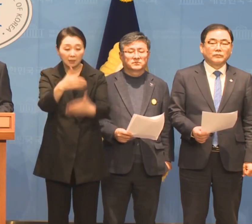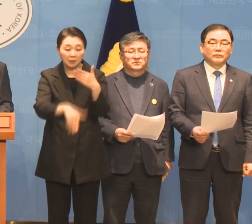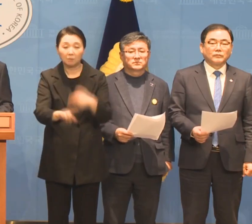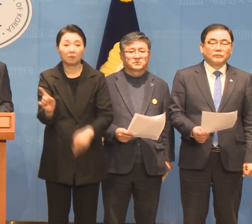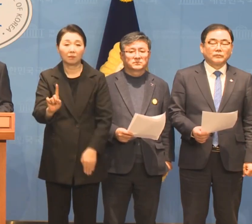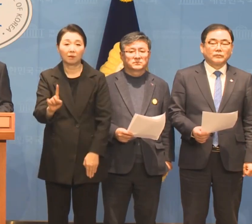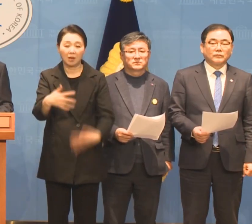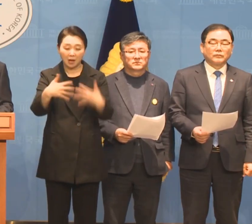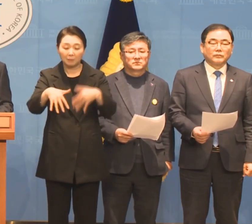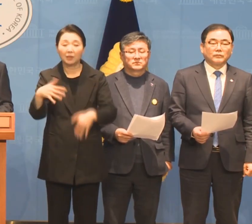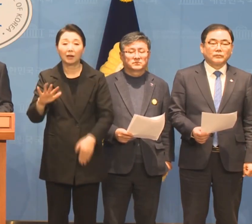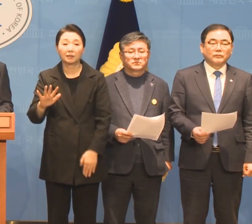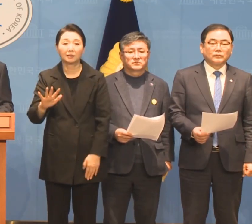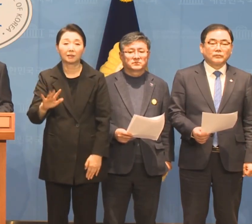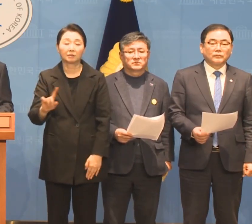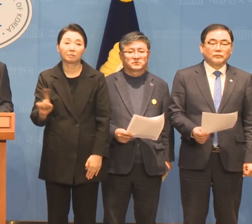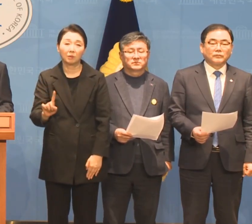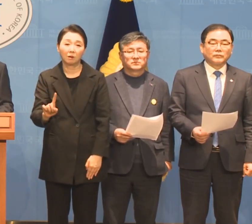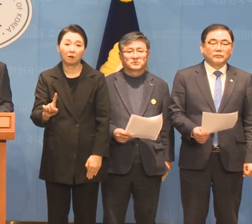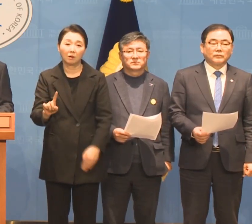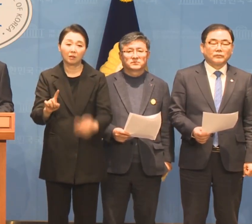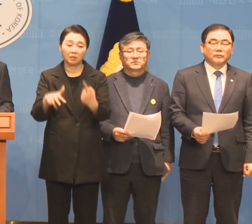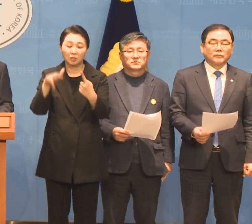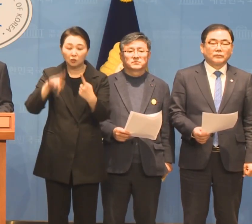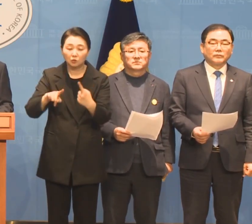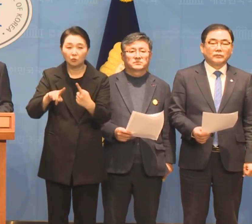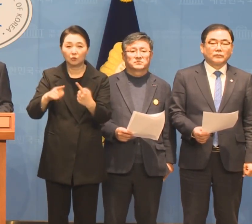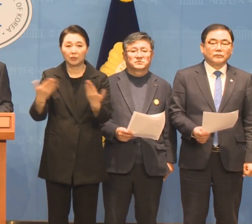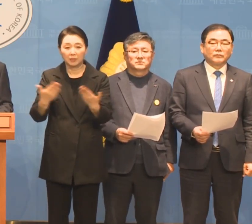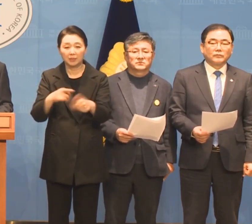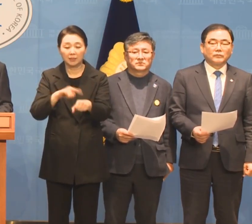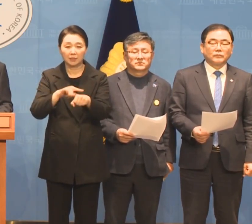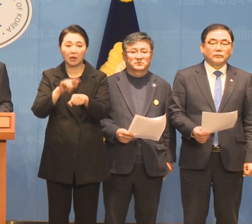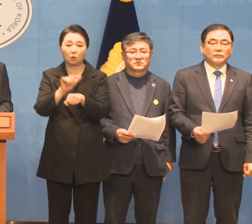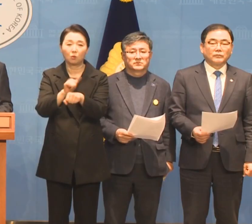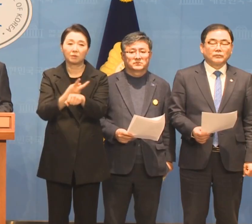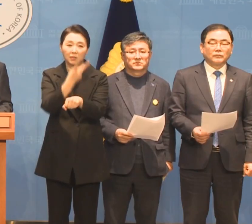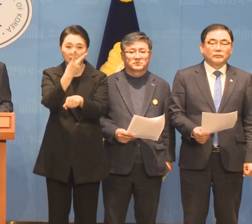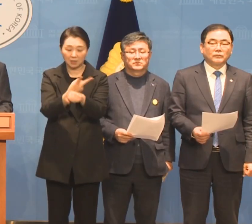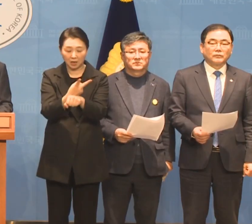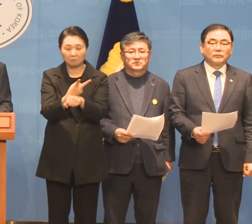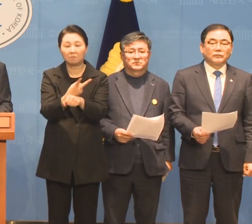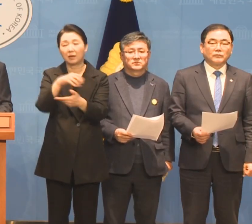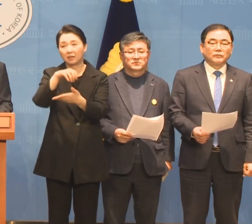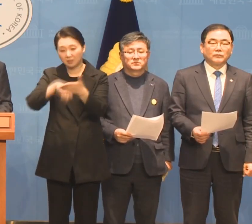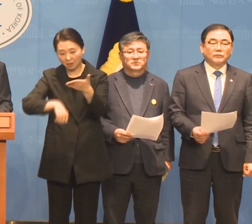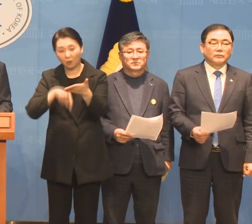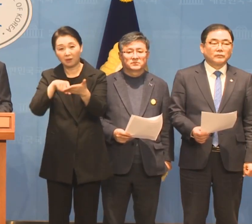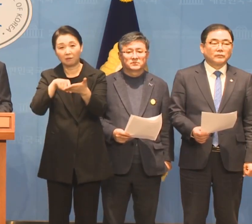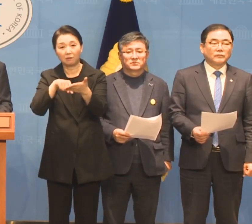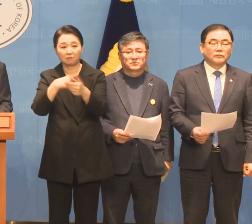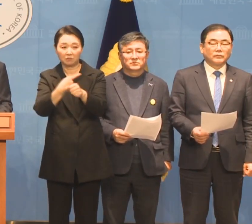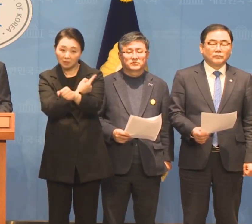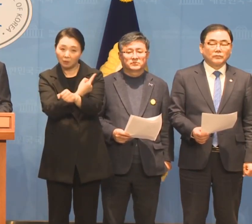게 주 52시간 근로 근무 예외 조항인데,